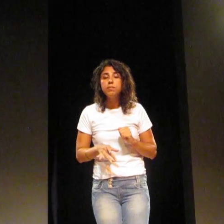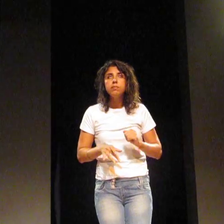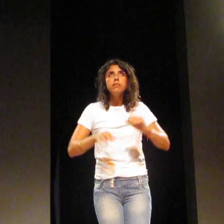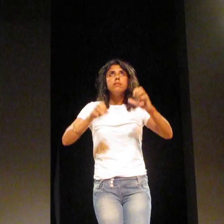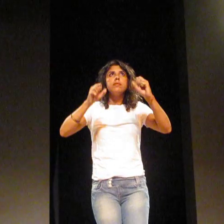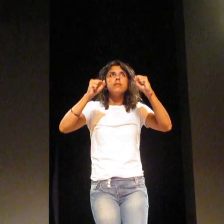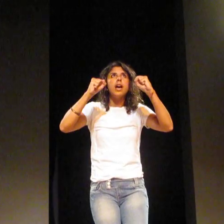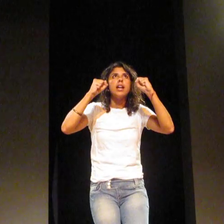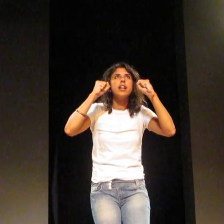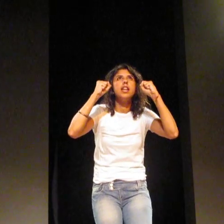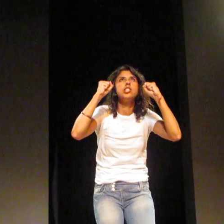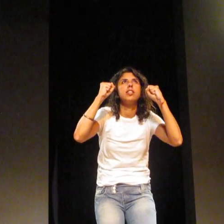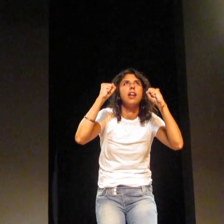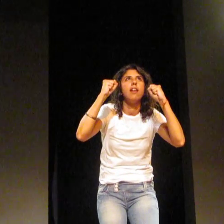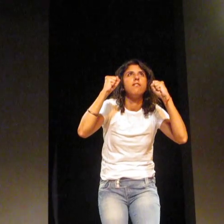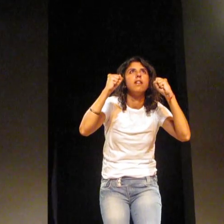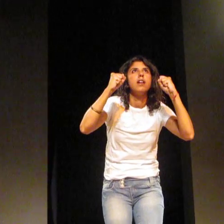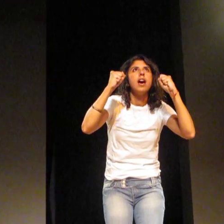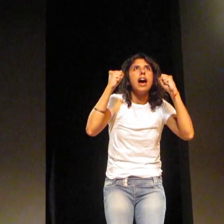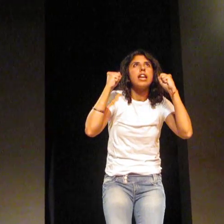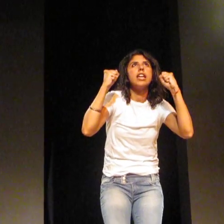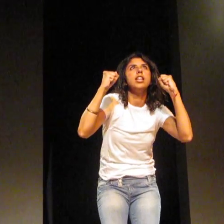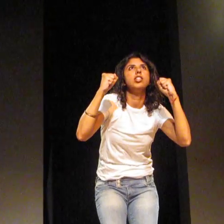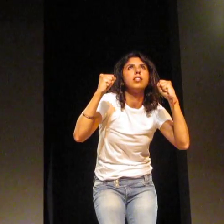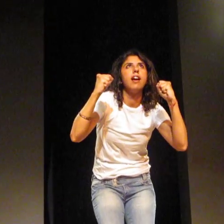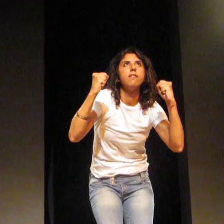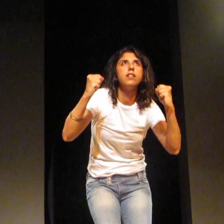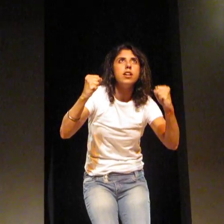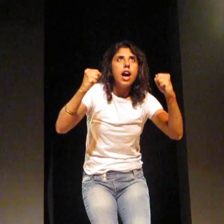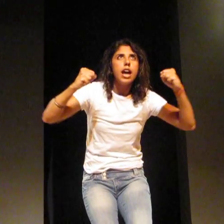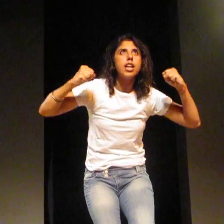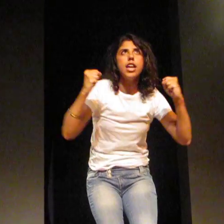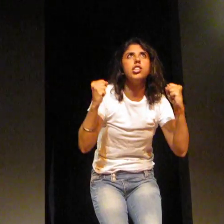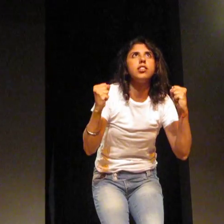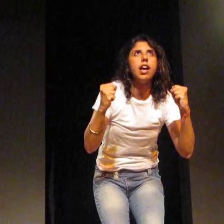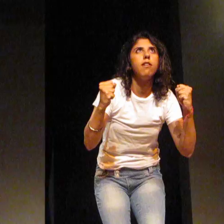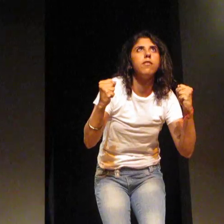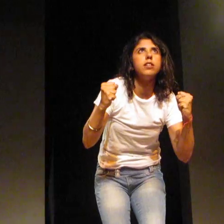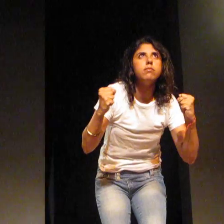acreditava.